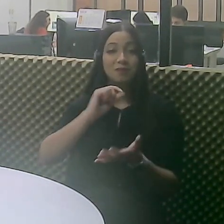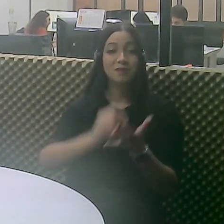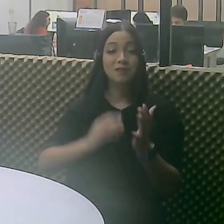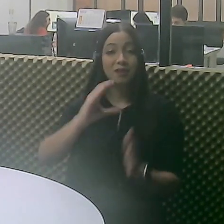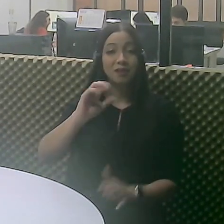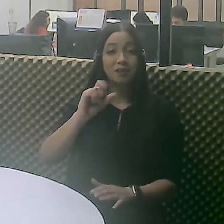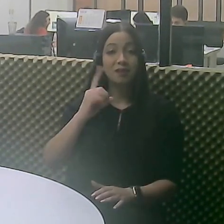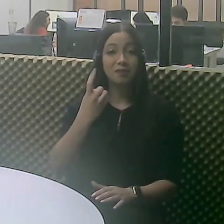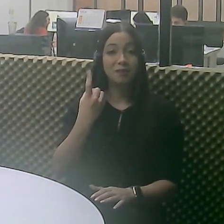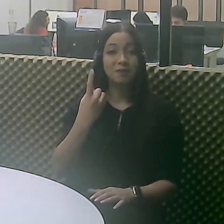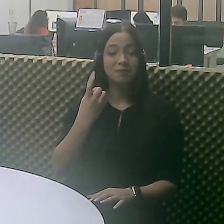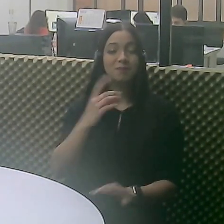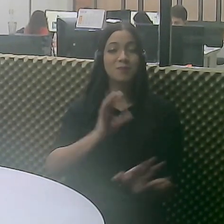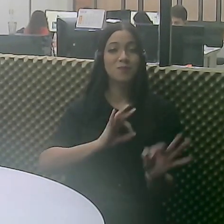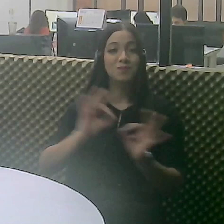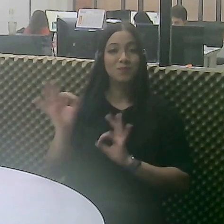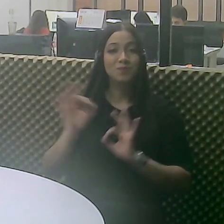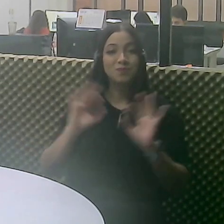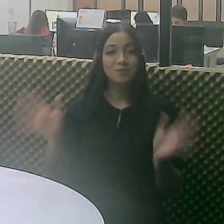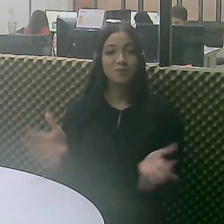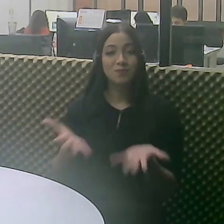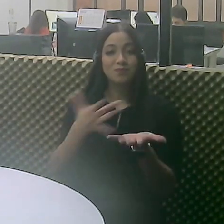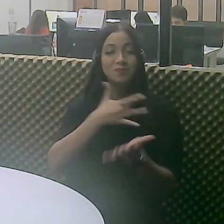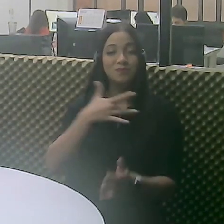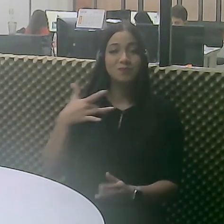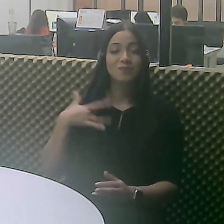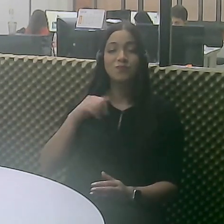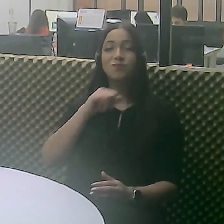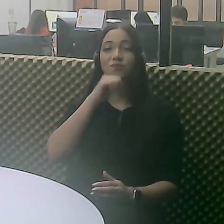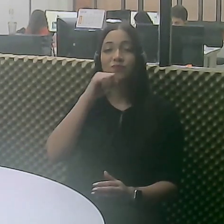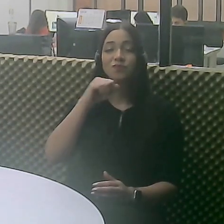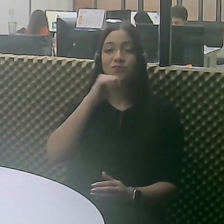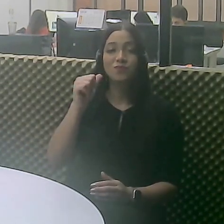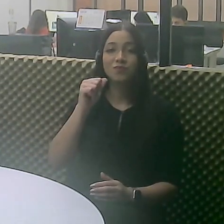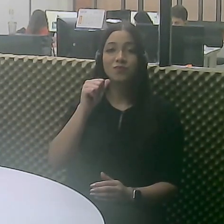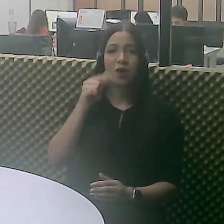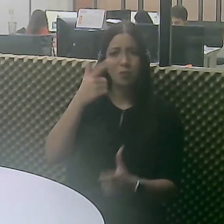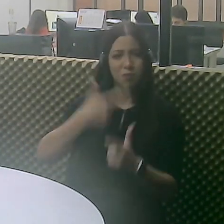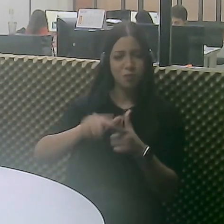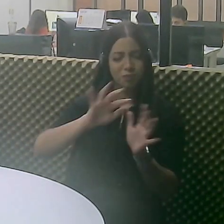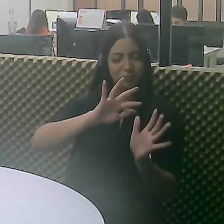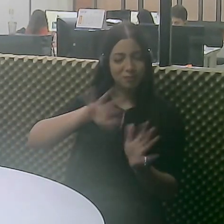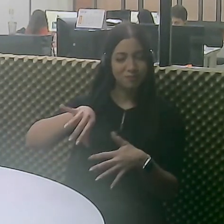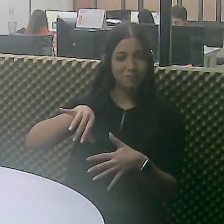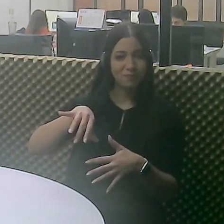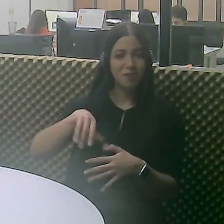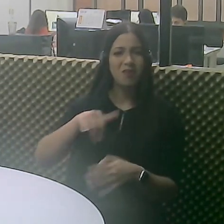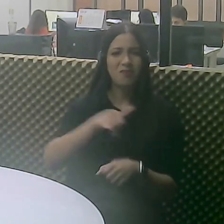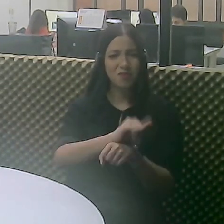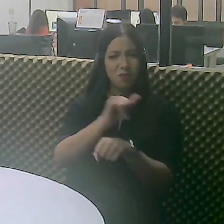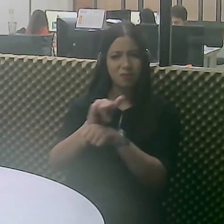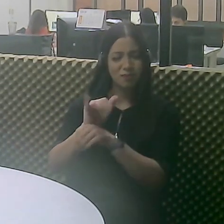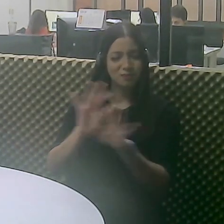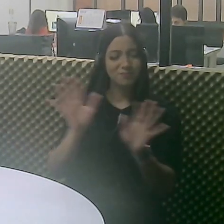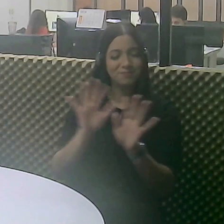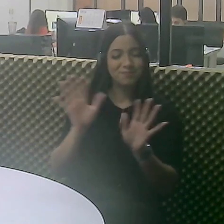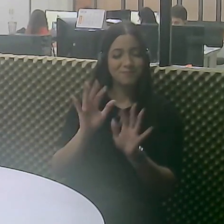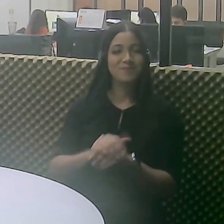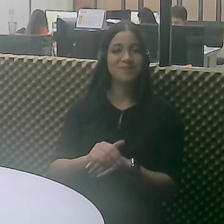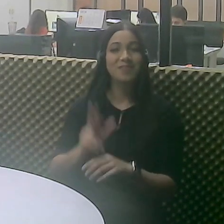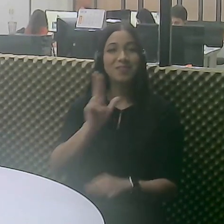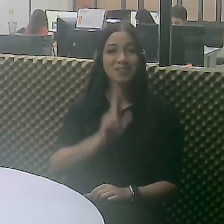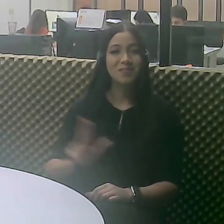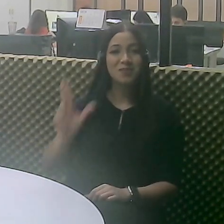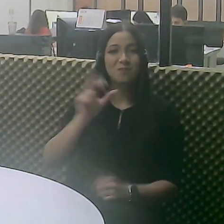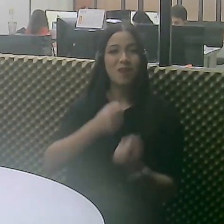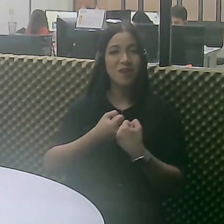no CadÚnico. Esse programa promove a saúde menstrual e garante que isso não seja mais um problema para que nenhuma garota falte à aula.